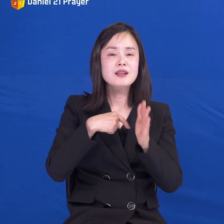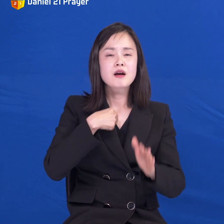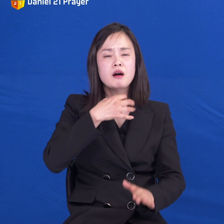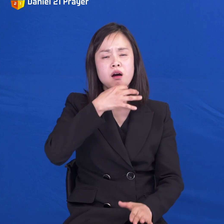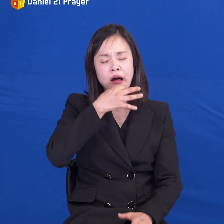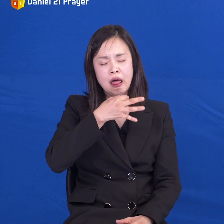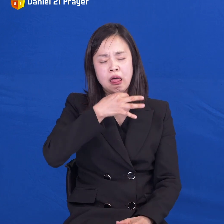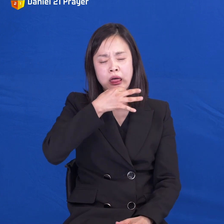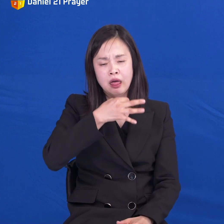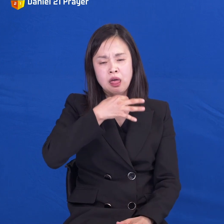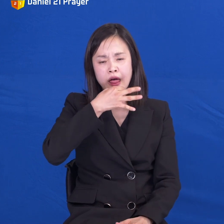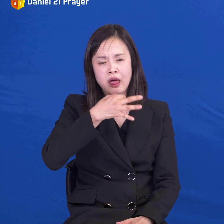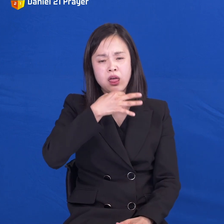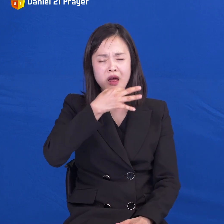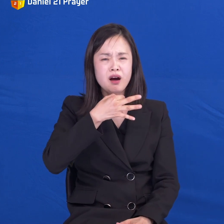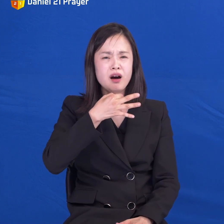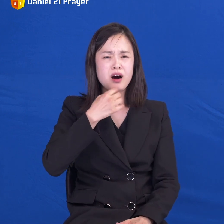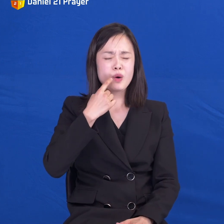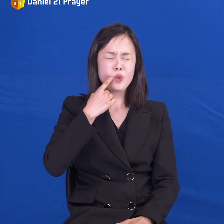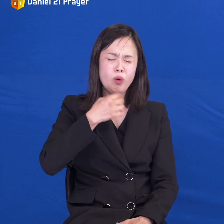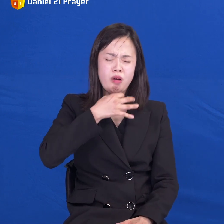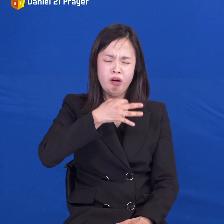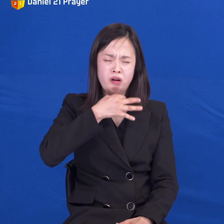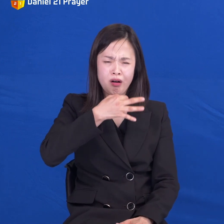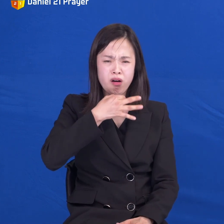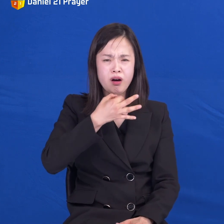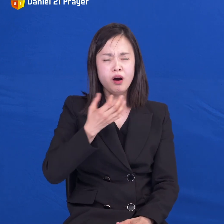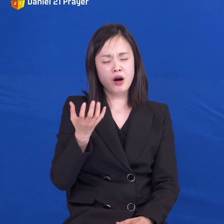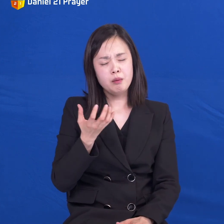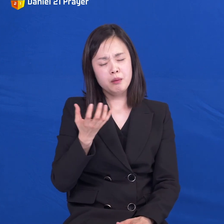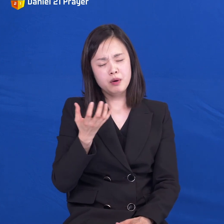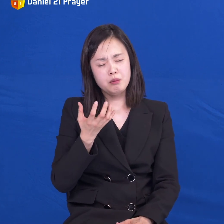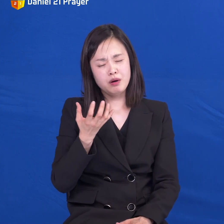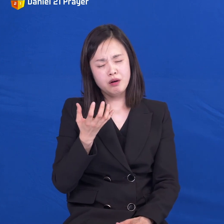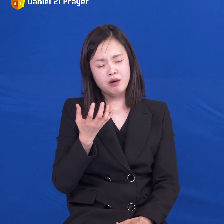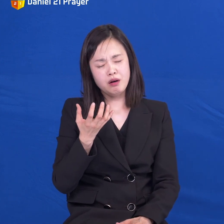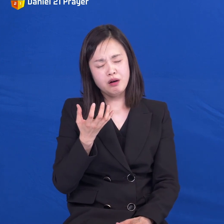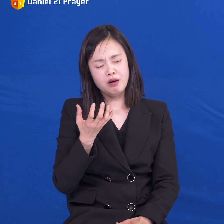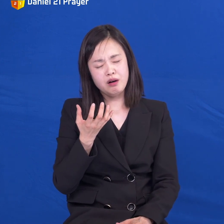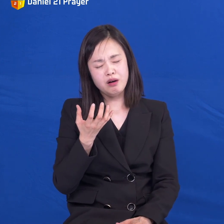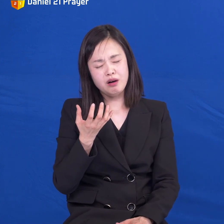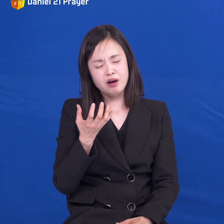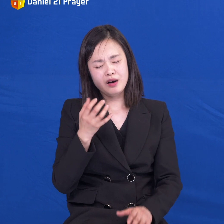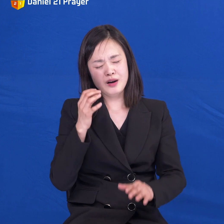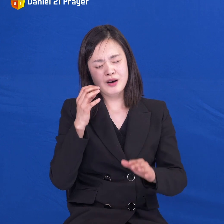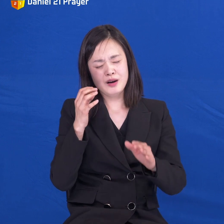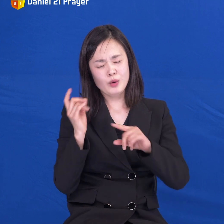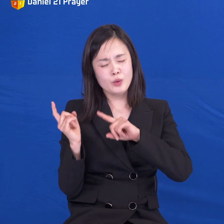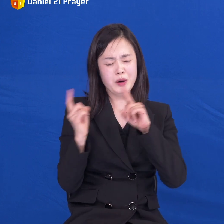죽게 알았습니다. 앓고 일어나니까 쌍꺼풀이 크게진 거예요.